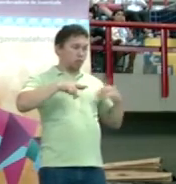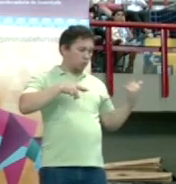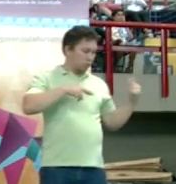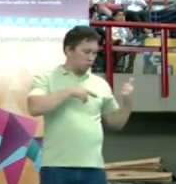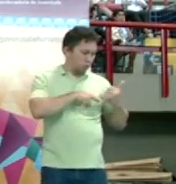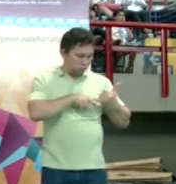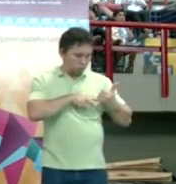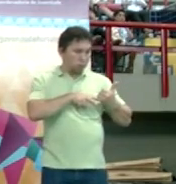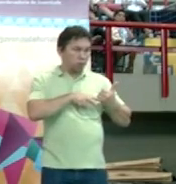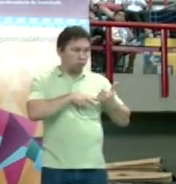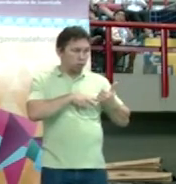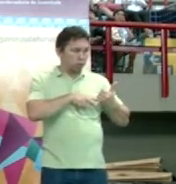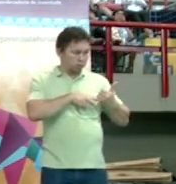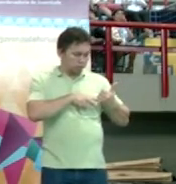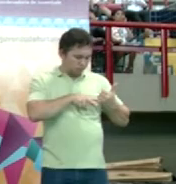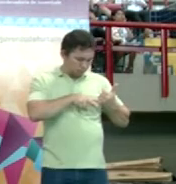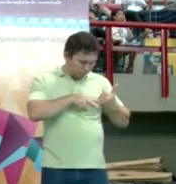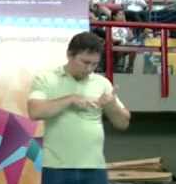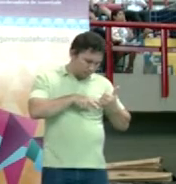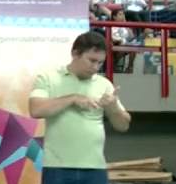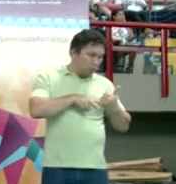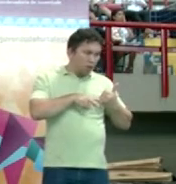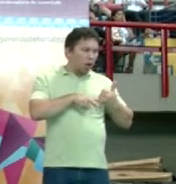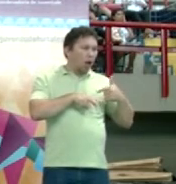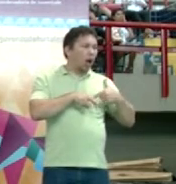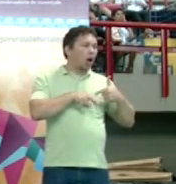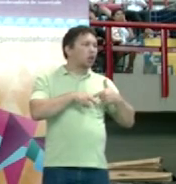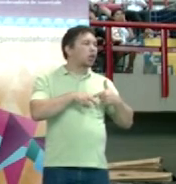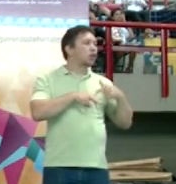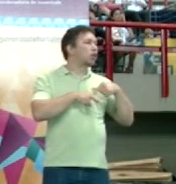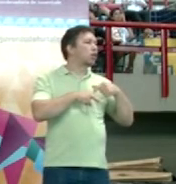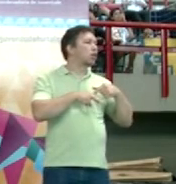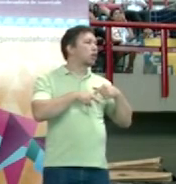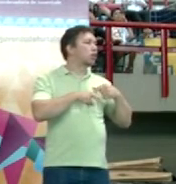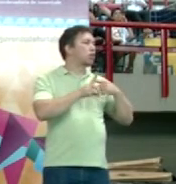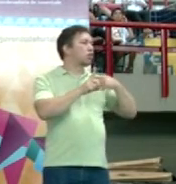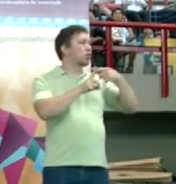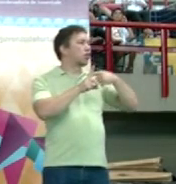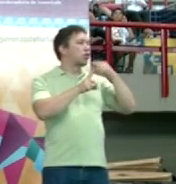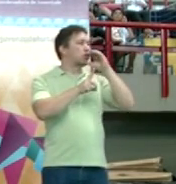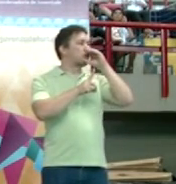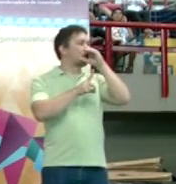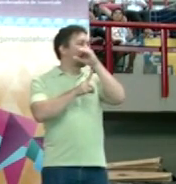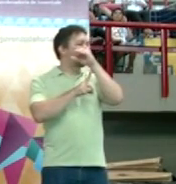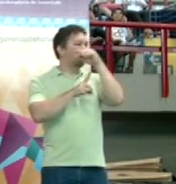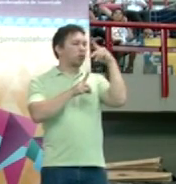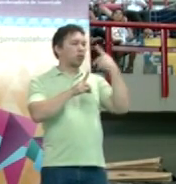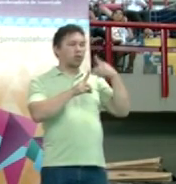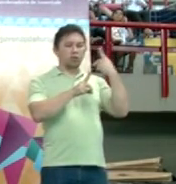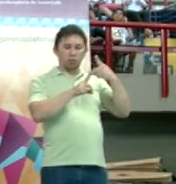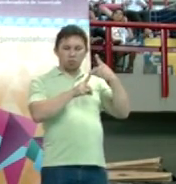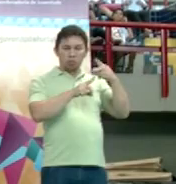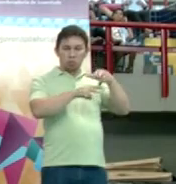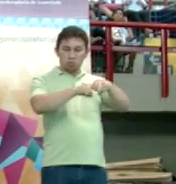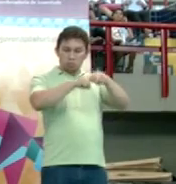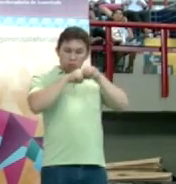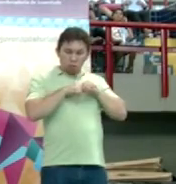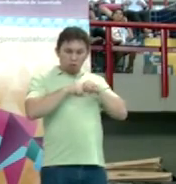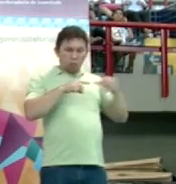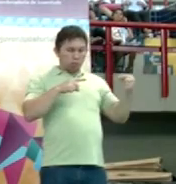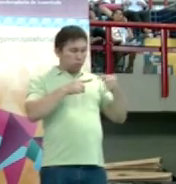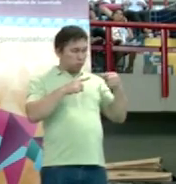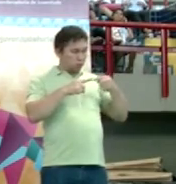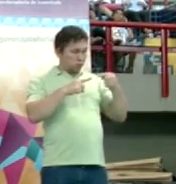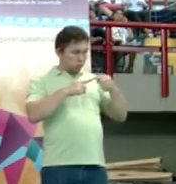uma resistência, pessoal, gera calor, que é chamado de efeito Joule. É por isso que quando